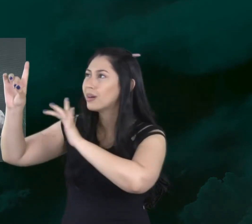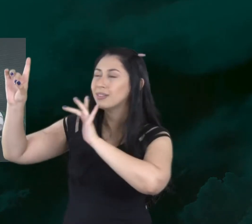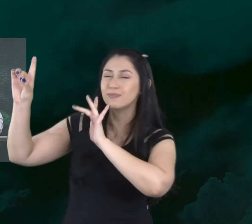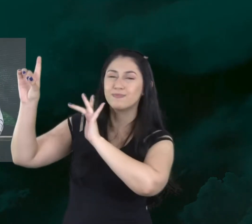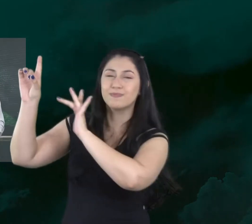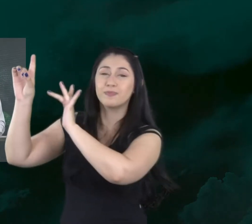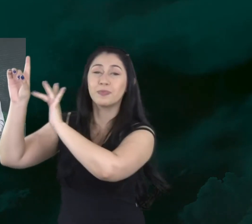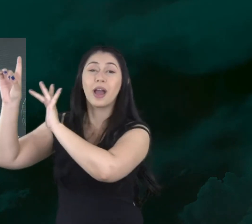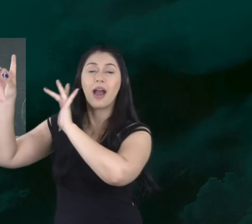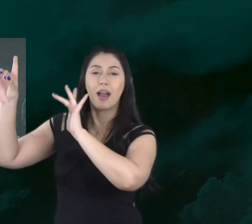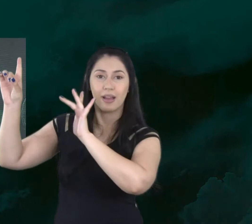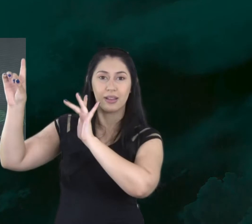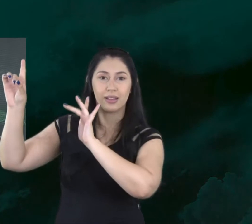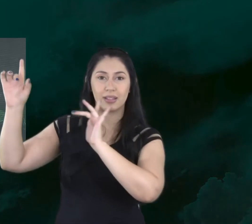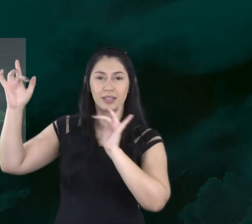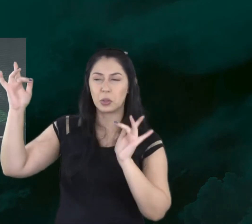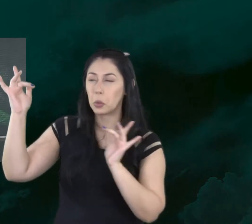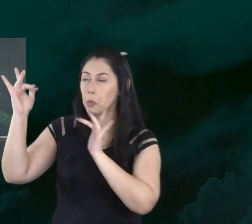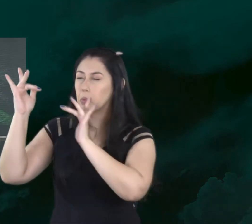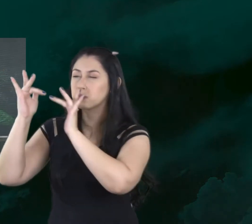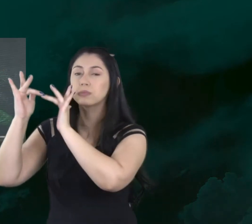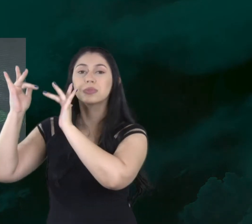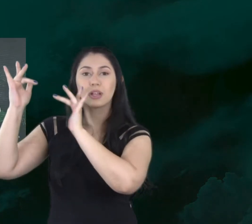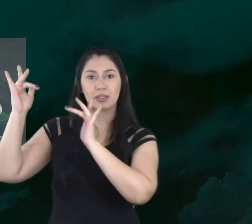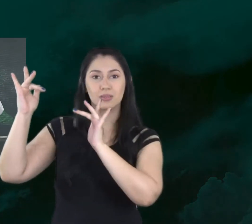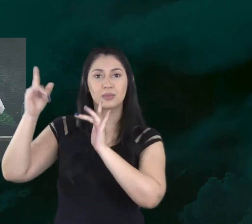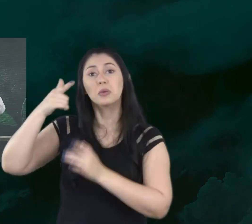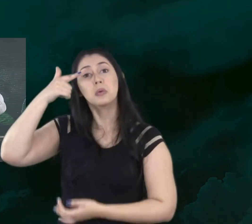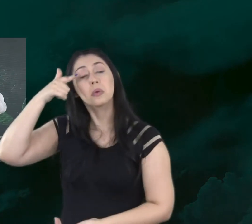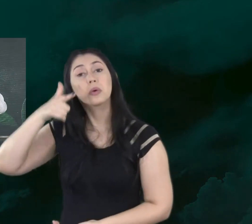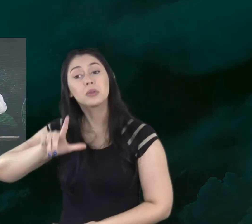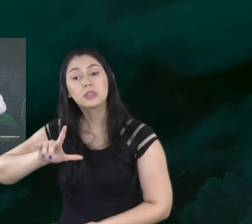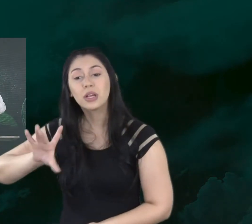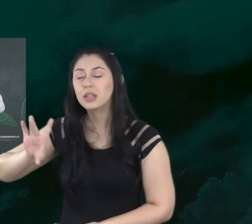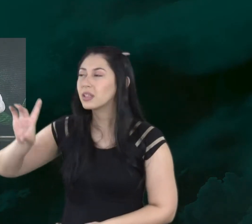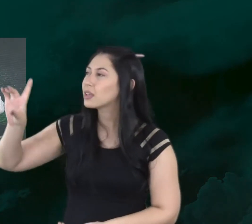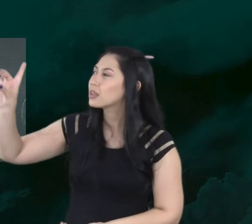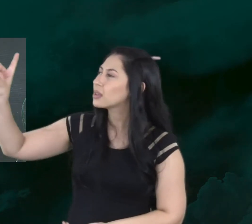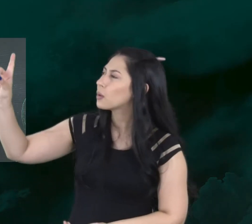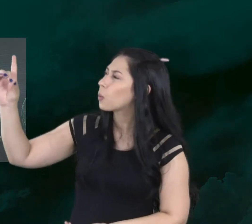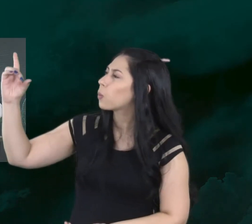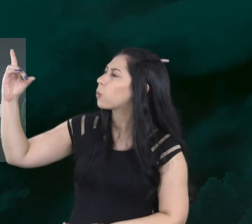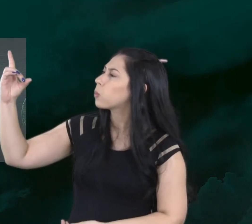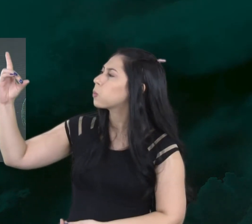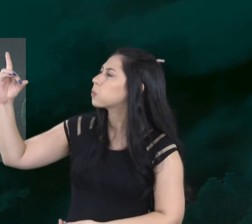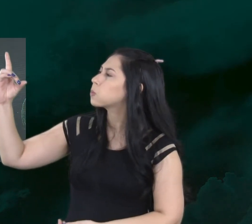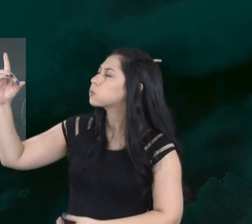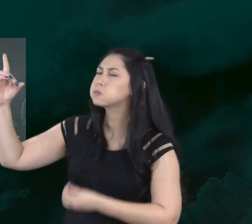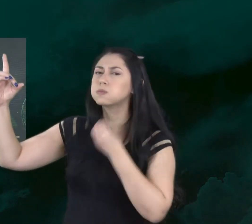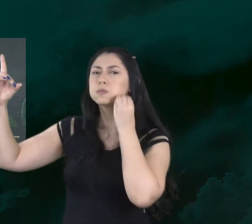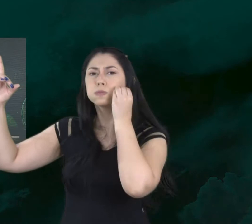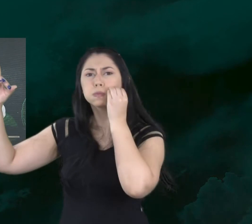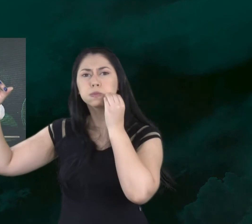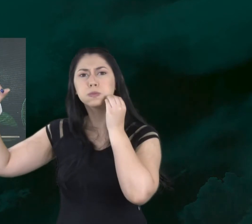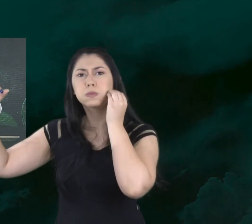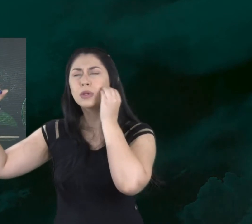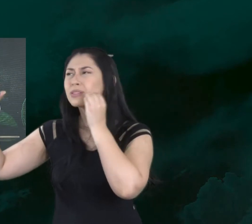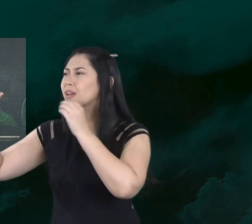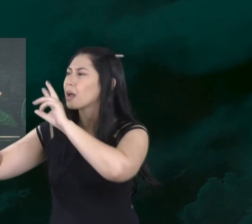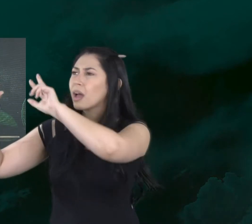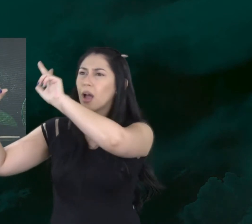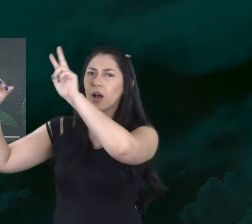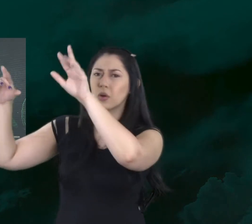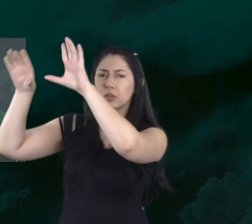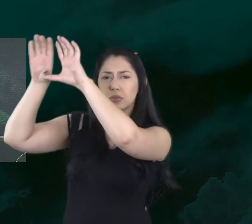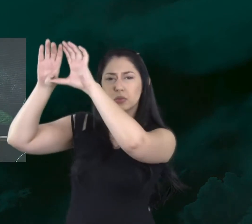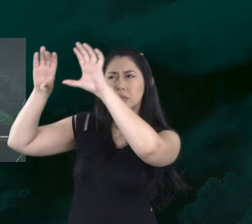porta, faz com que você chegue às coisas da dimensão de Deus, a dimensão